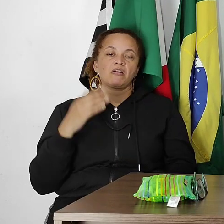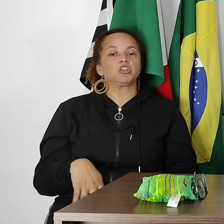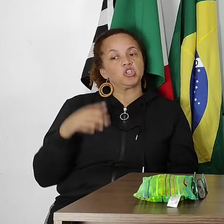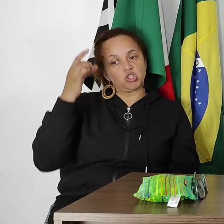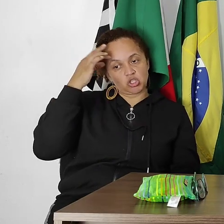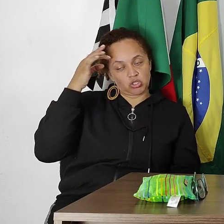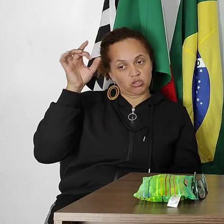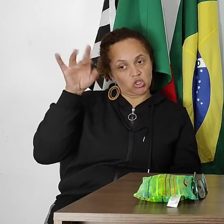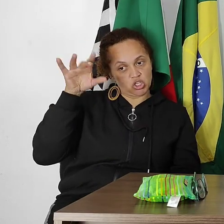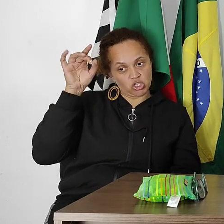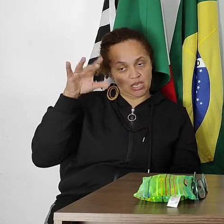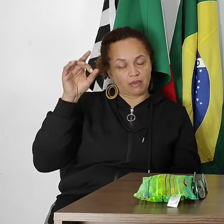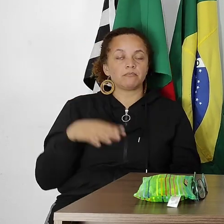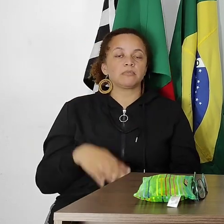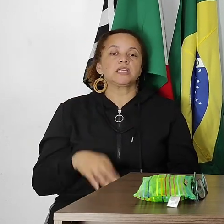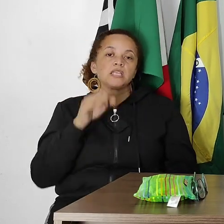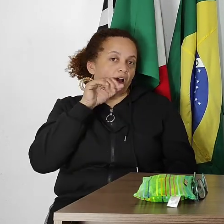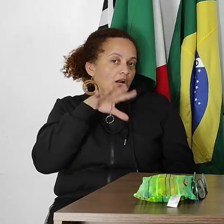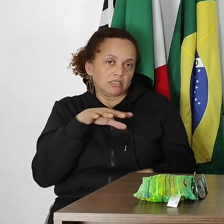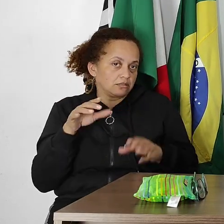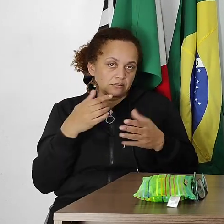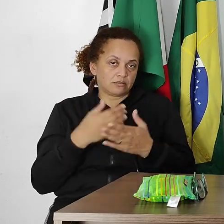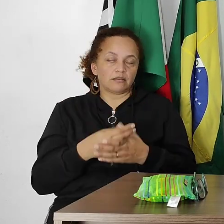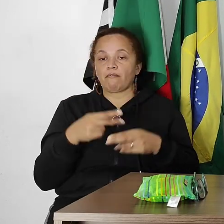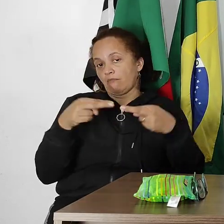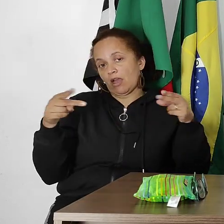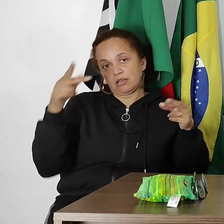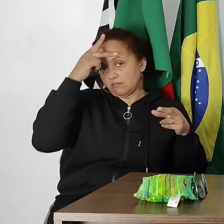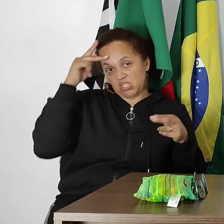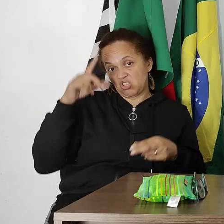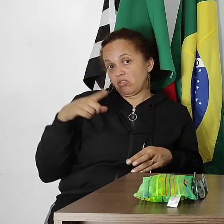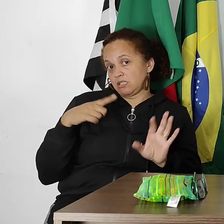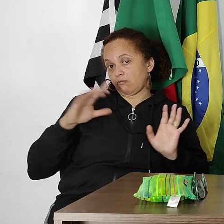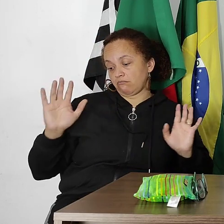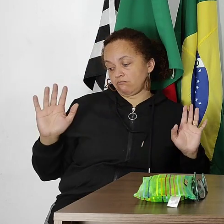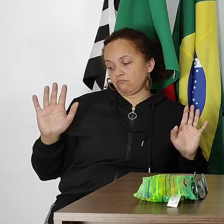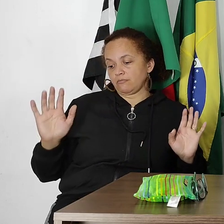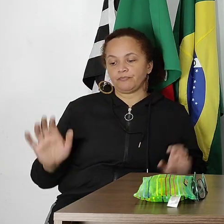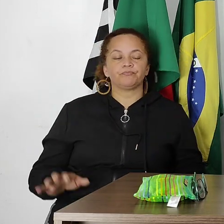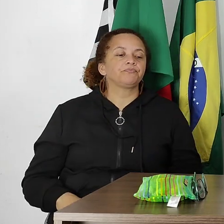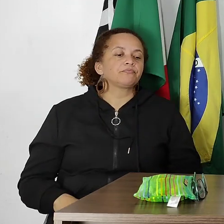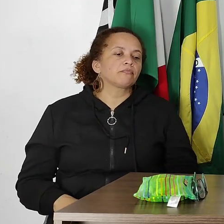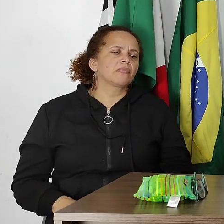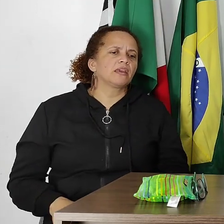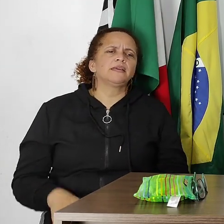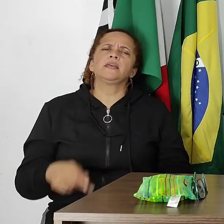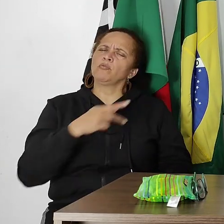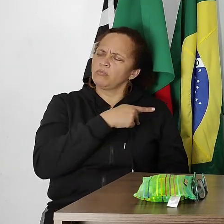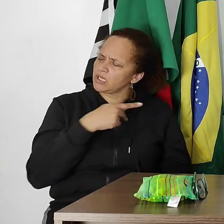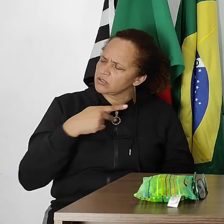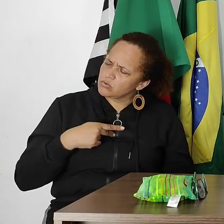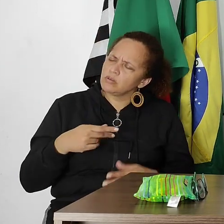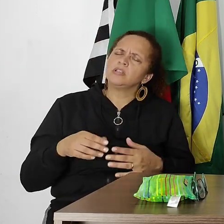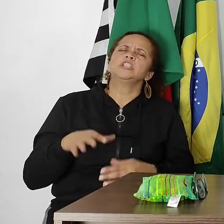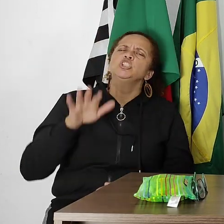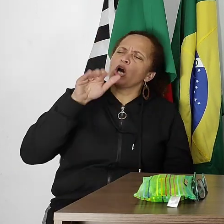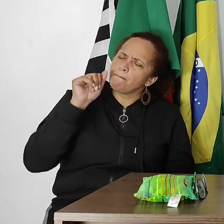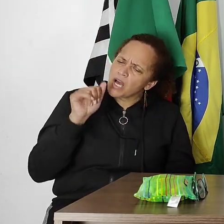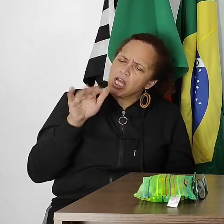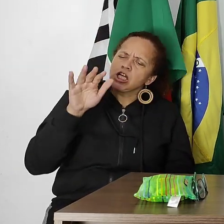ter. Aí não saí do meu lugar. E eles lá, né, fazendo um apelo, falou, não, vai vir